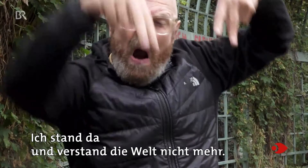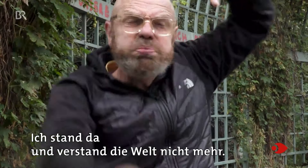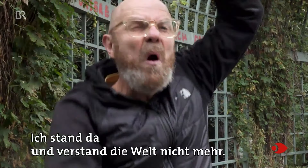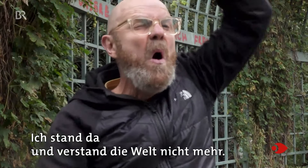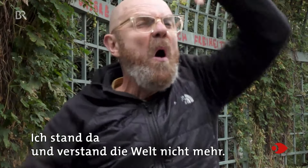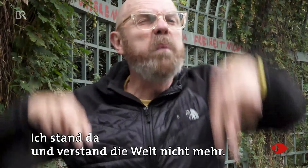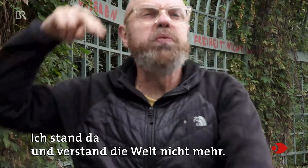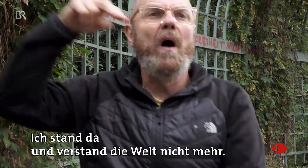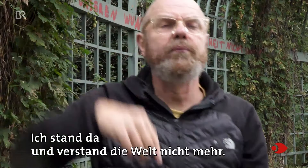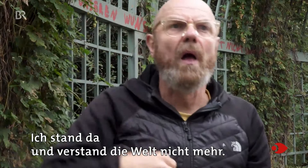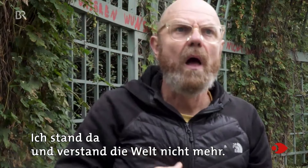die Welt nicht mehr.